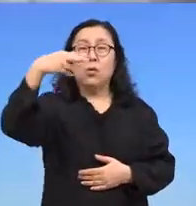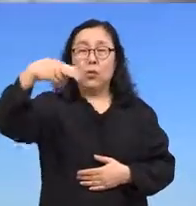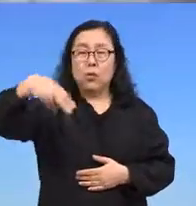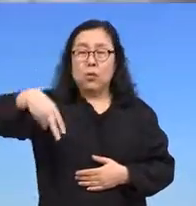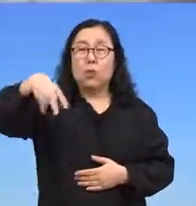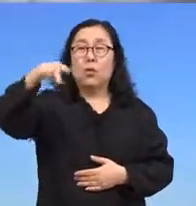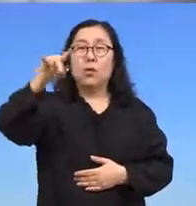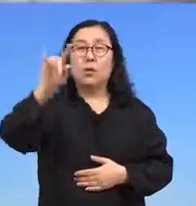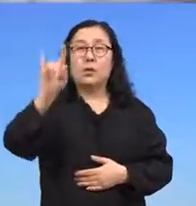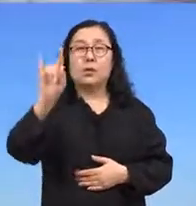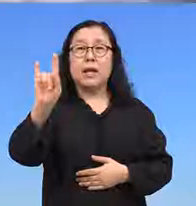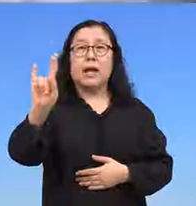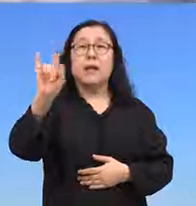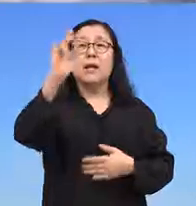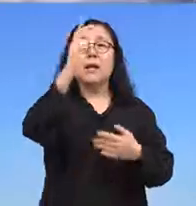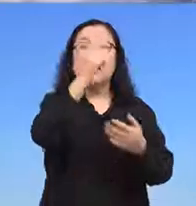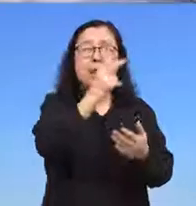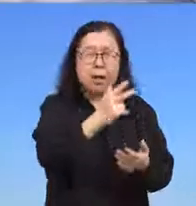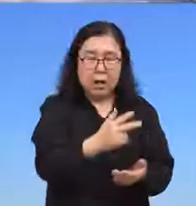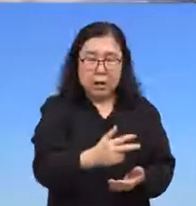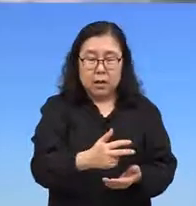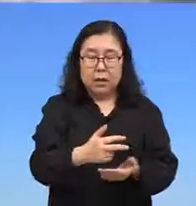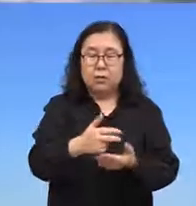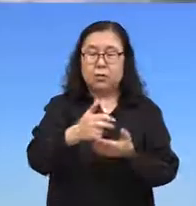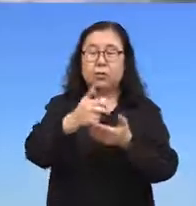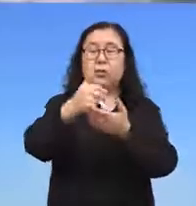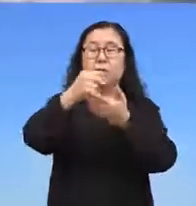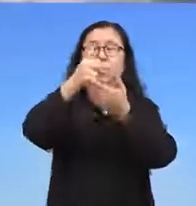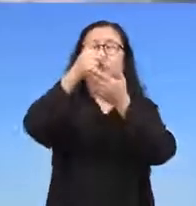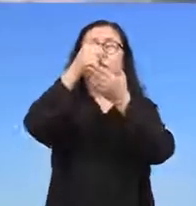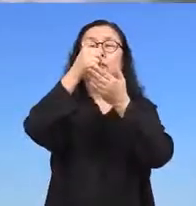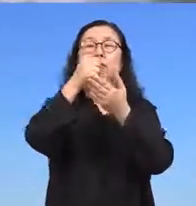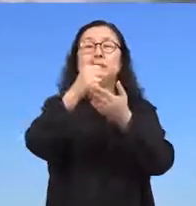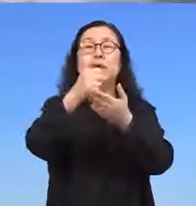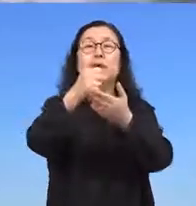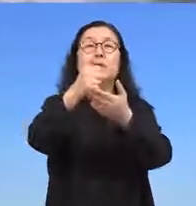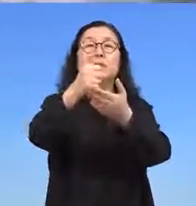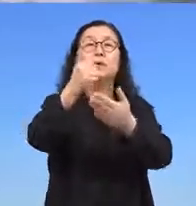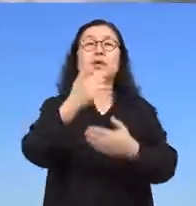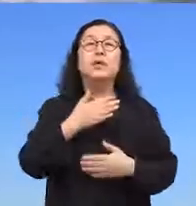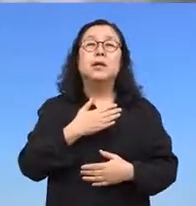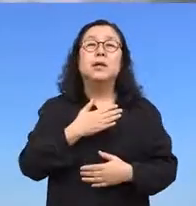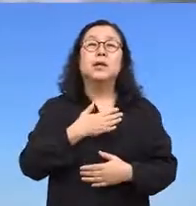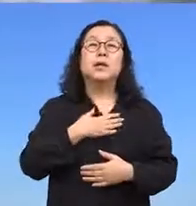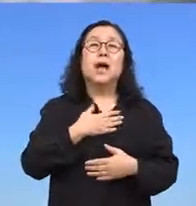주님은 나의 요. 주님은 나의 소망,